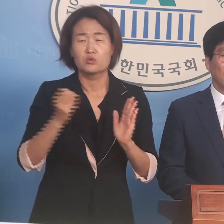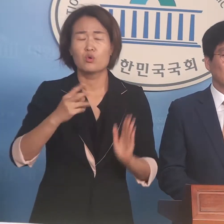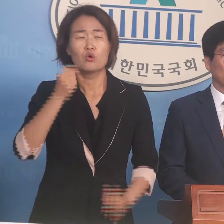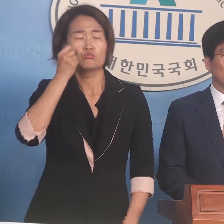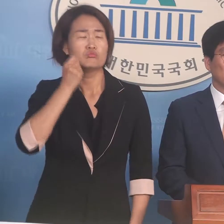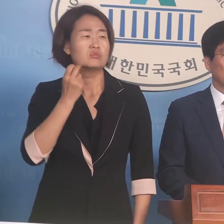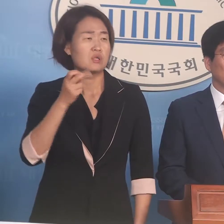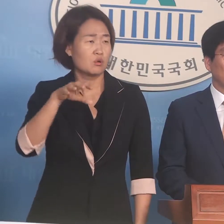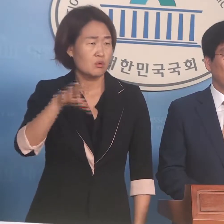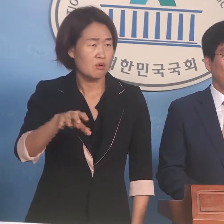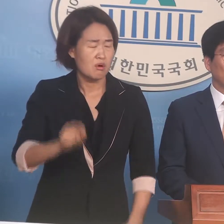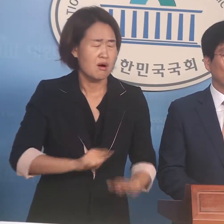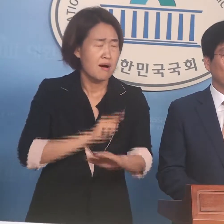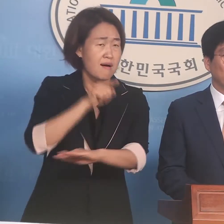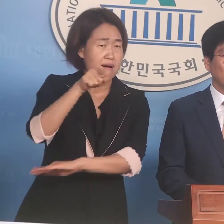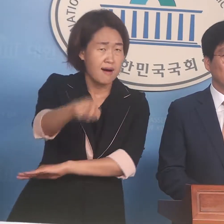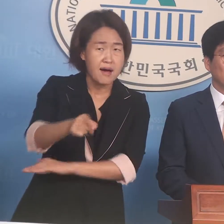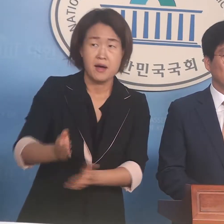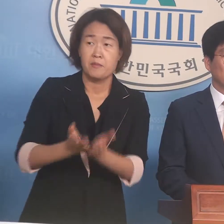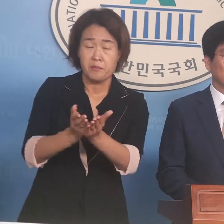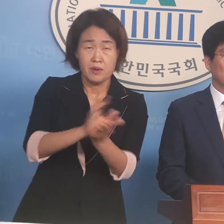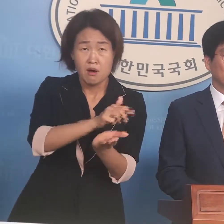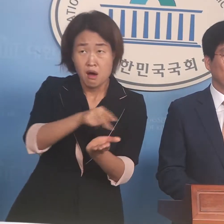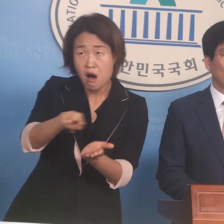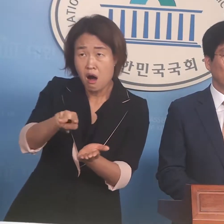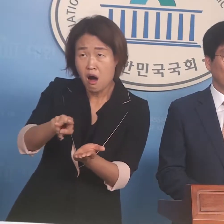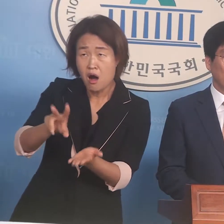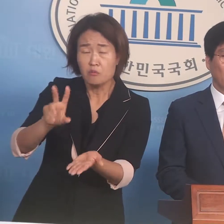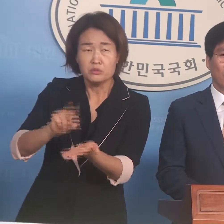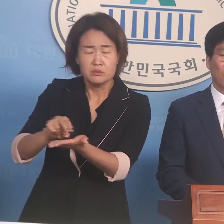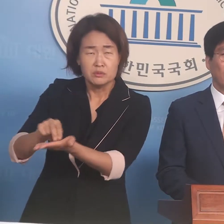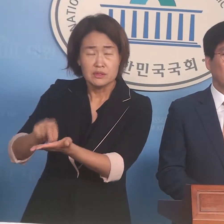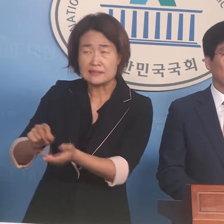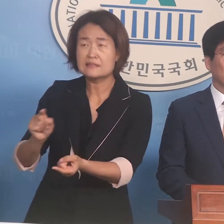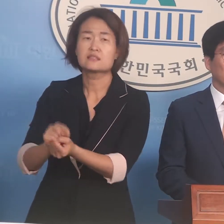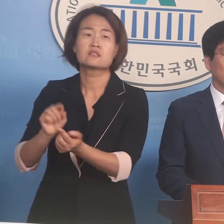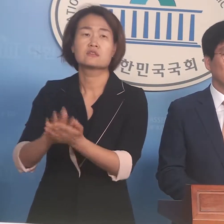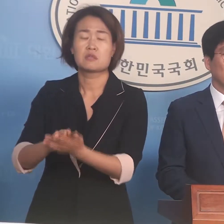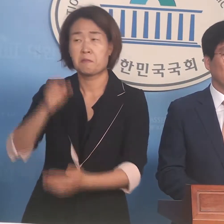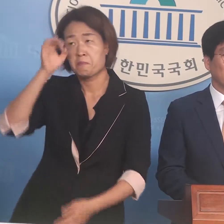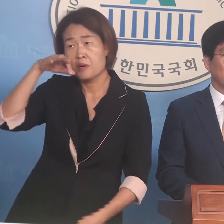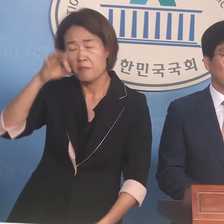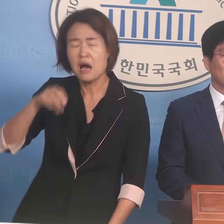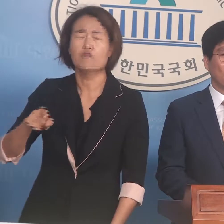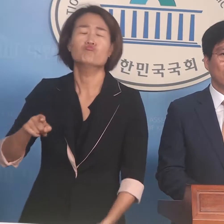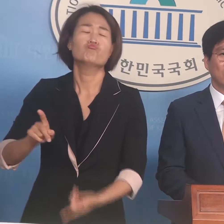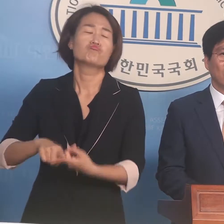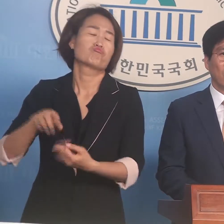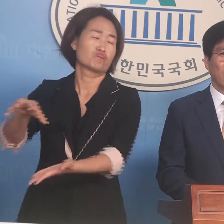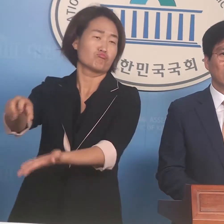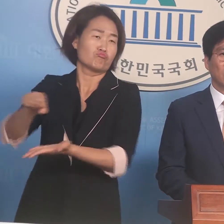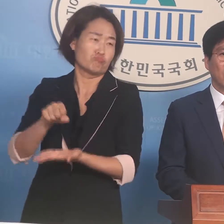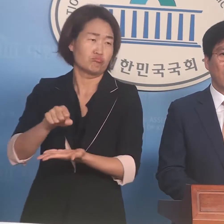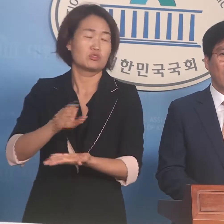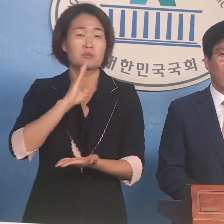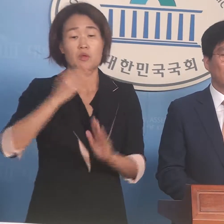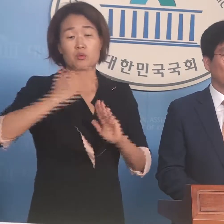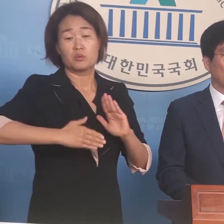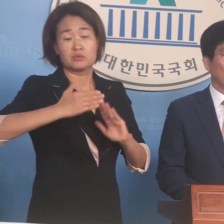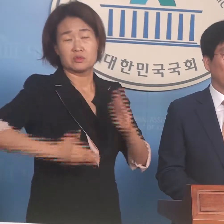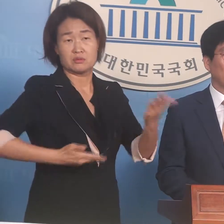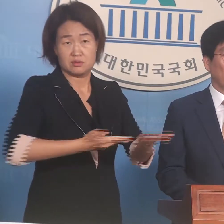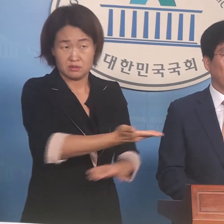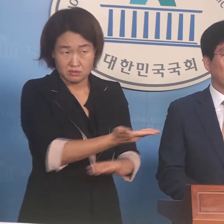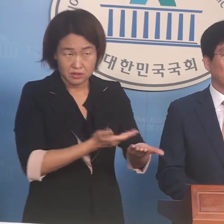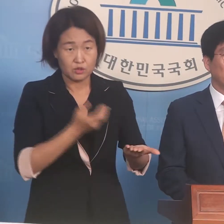내려가서 조선 하도급 현실을 직접 목격하고 그러한 현실에 바탕한 공정거래 행정,